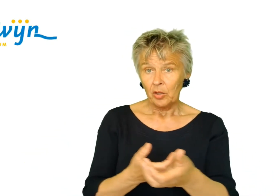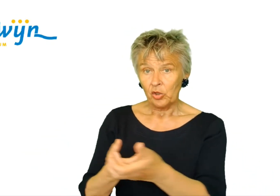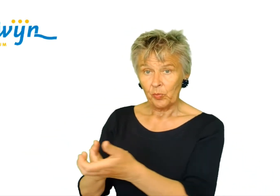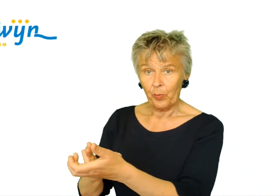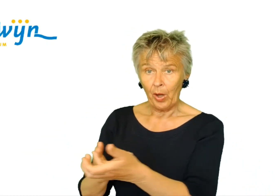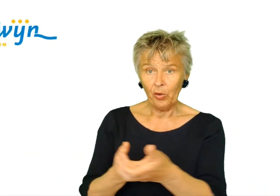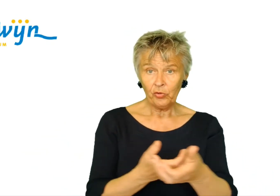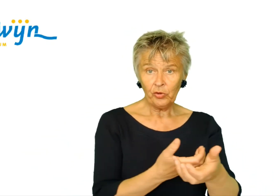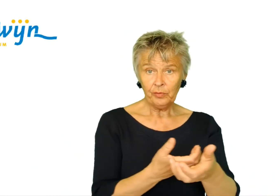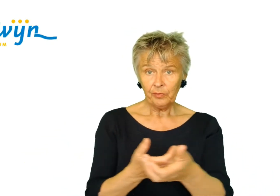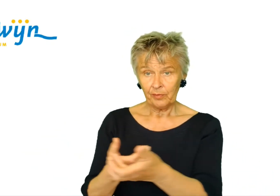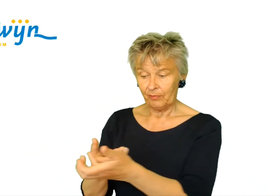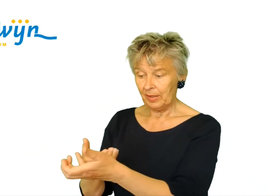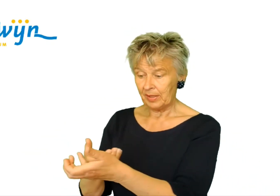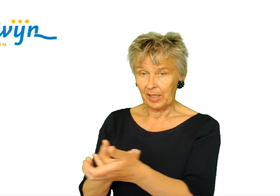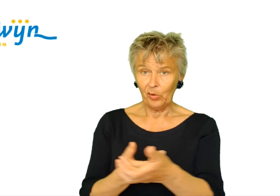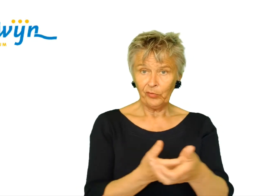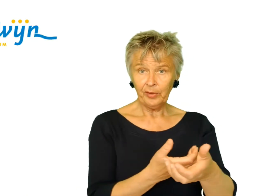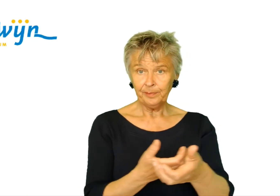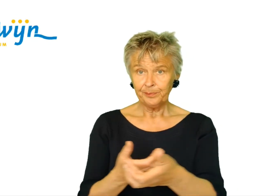Je spuiten, weer hetzelfde.